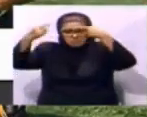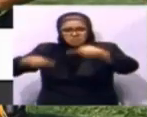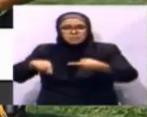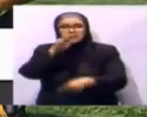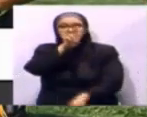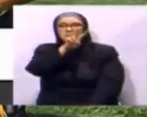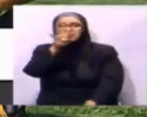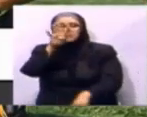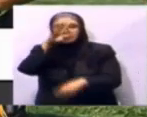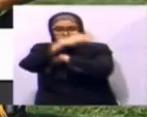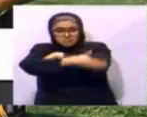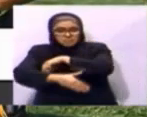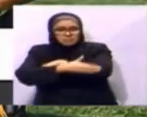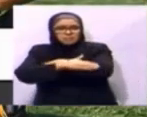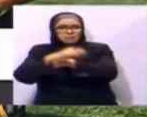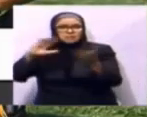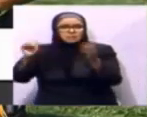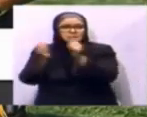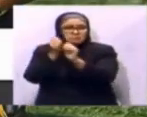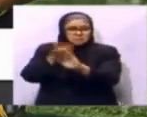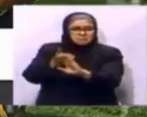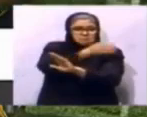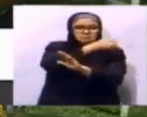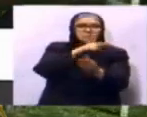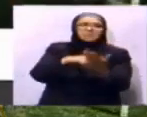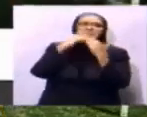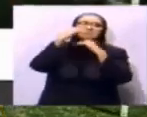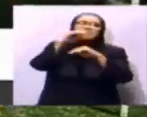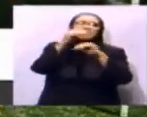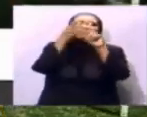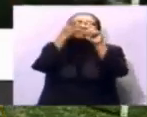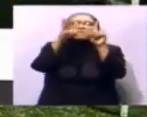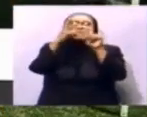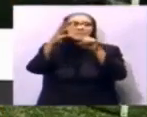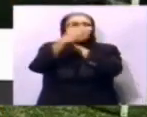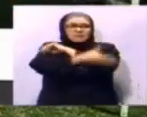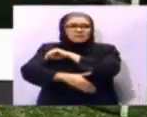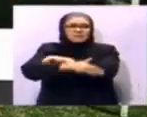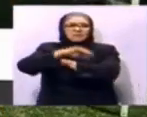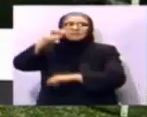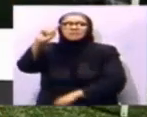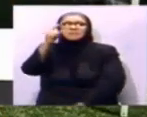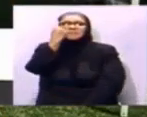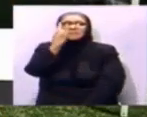sebelum ini yang hanya menghadkan kepada 16 buah negara sahaja.